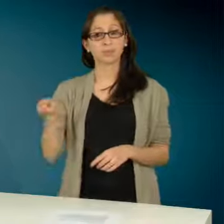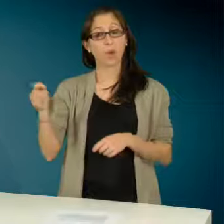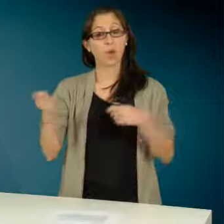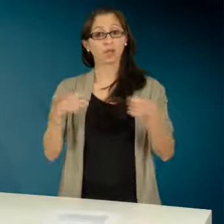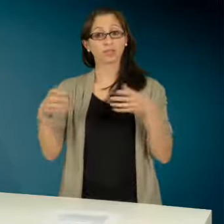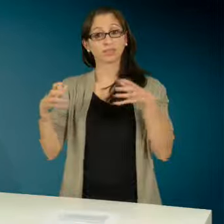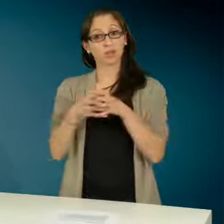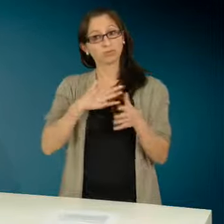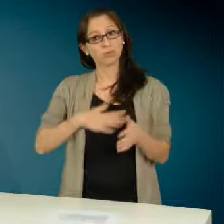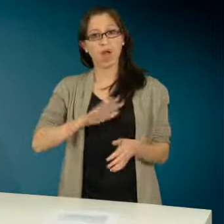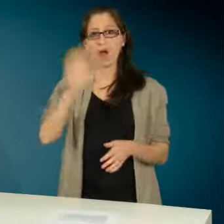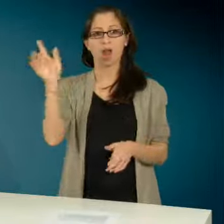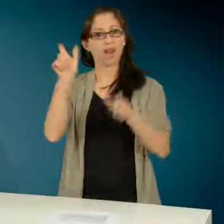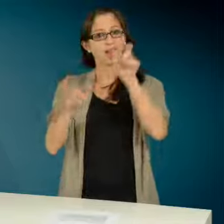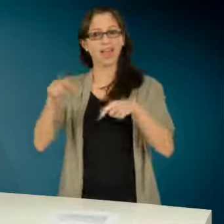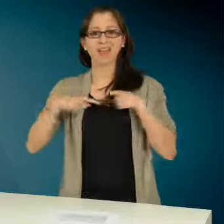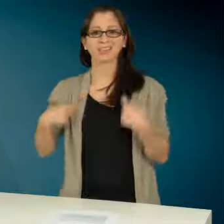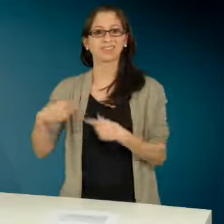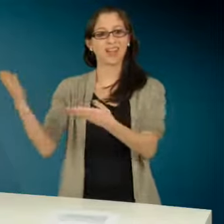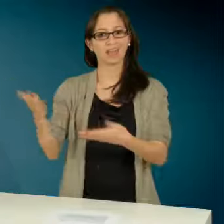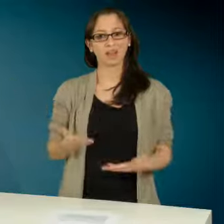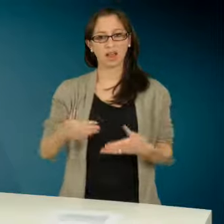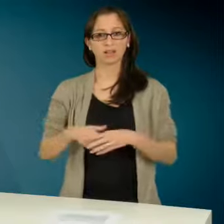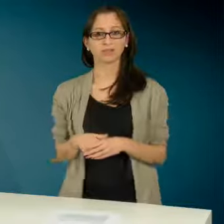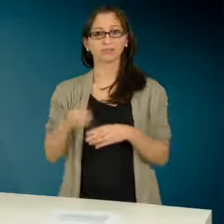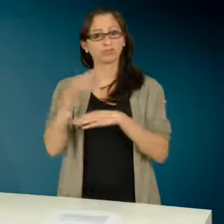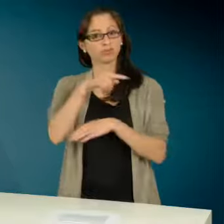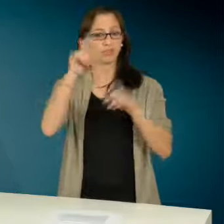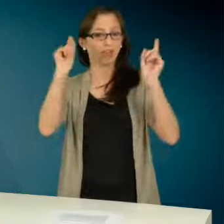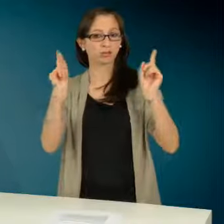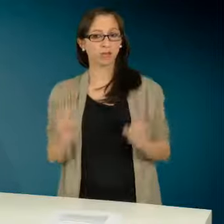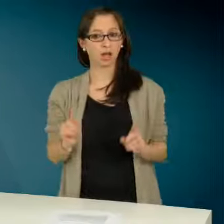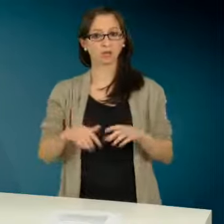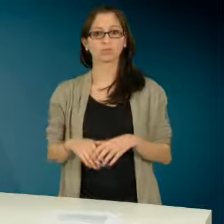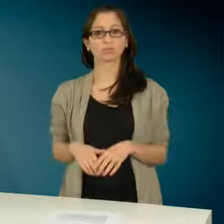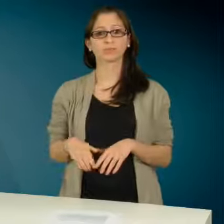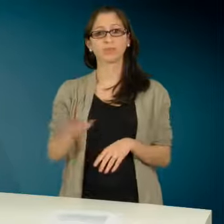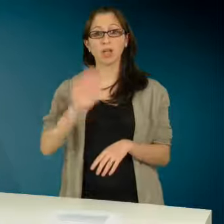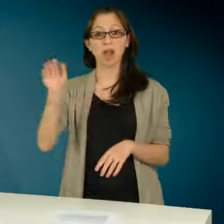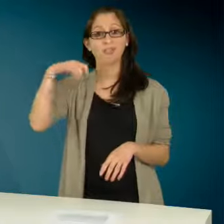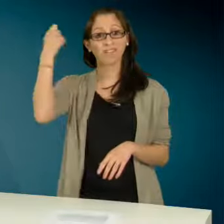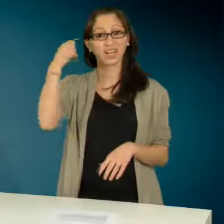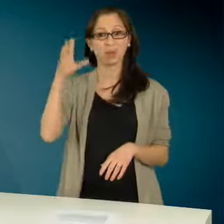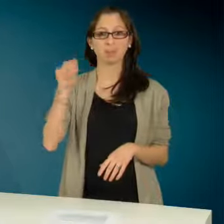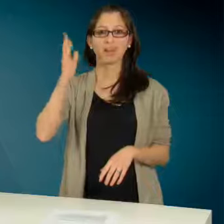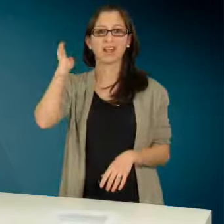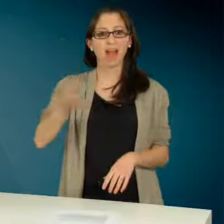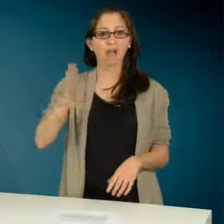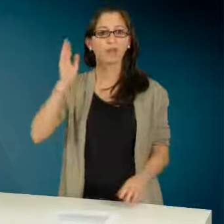herzlich eingeladen, diese Veranstaltung zu besuchen. Alle Filme werden mit Live-Audiodeskription und